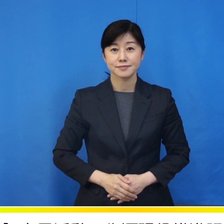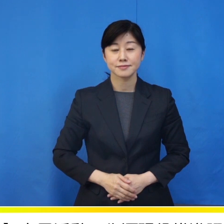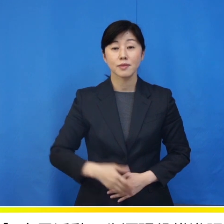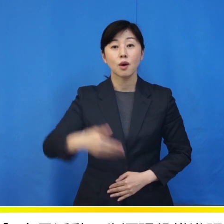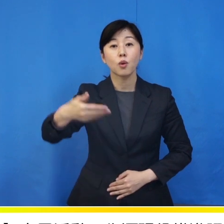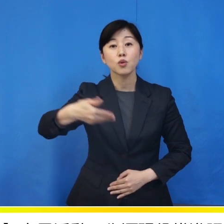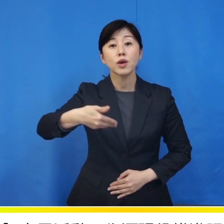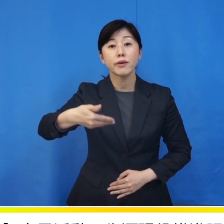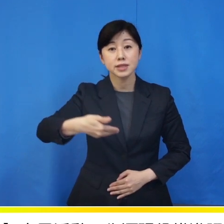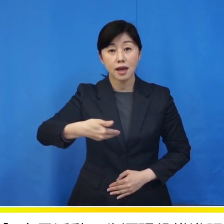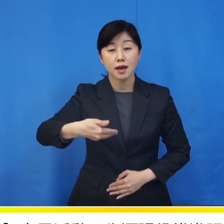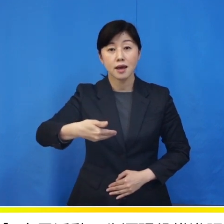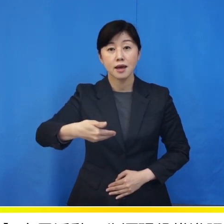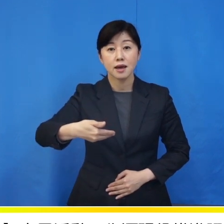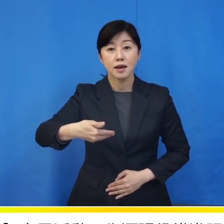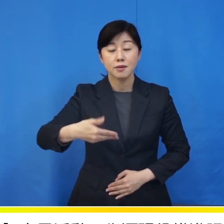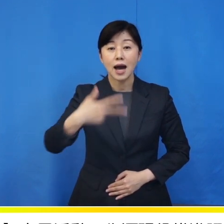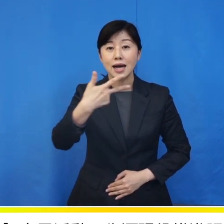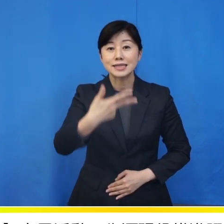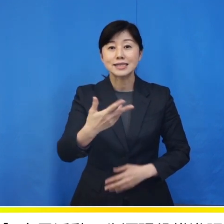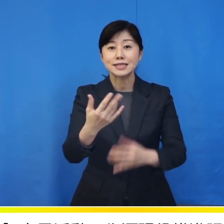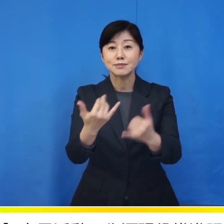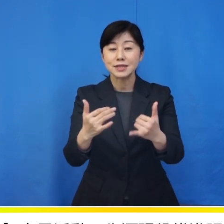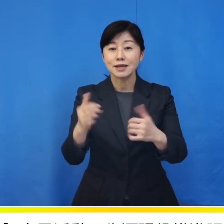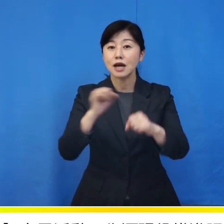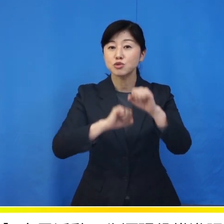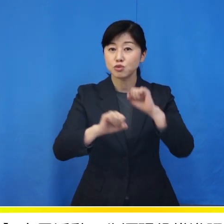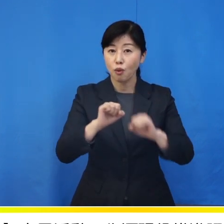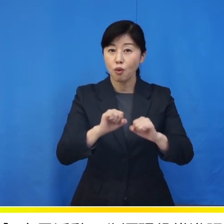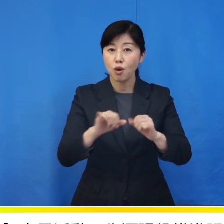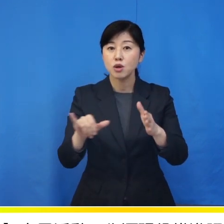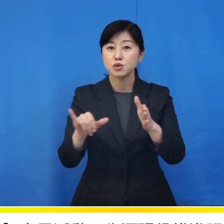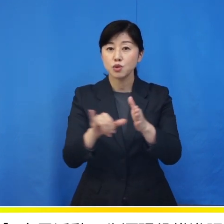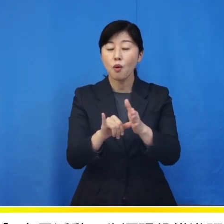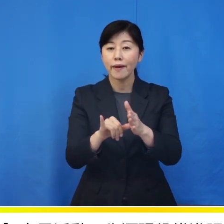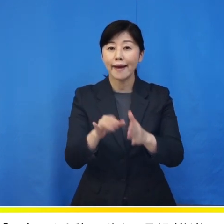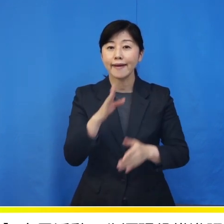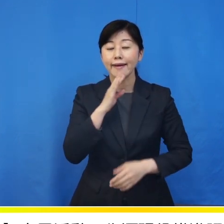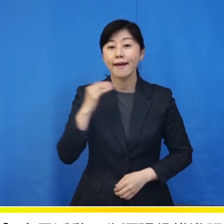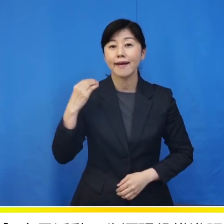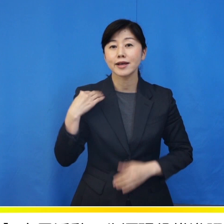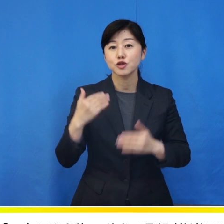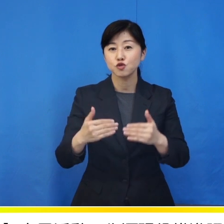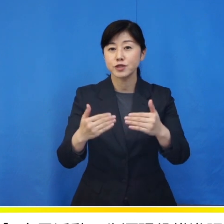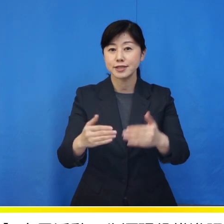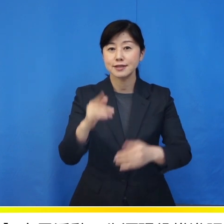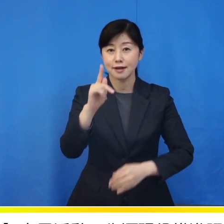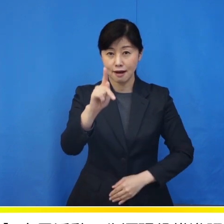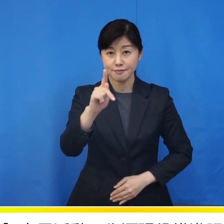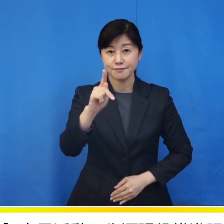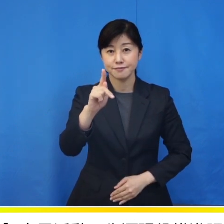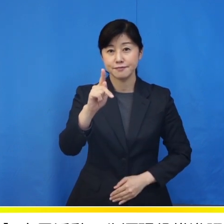お問い合わせは市民勝登生涯現役推進課